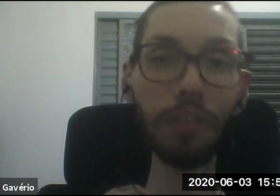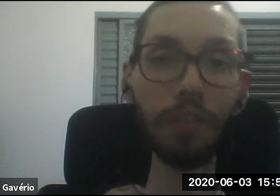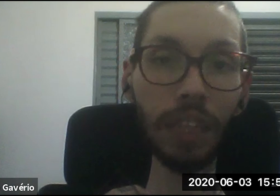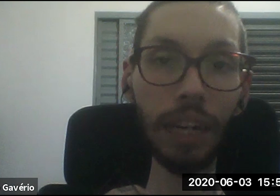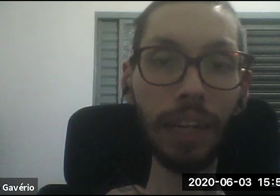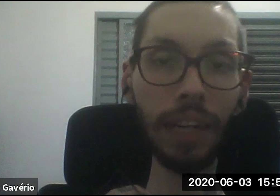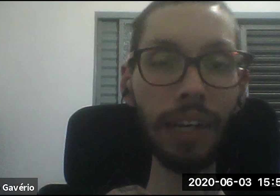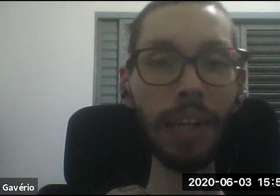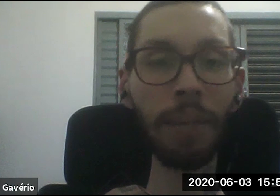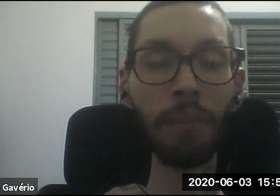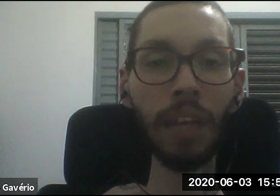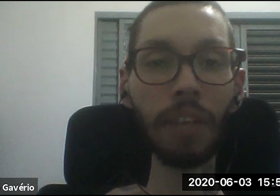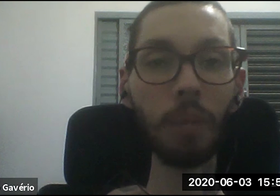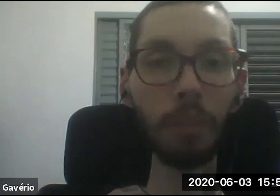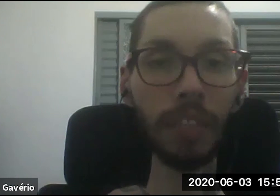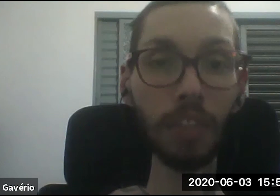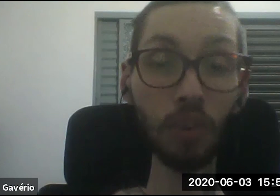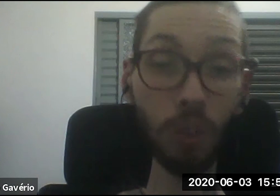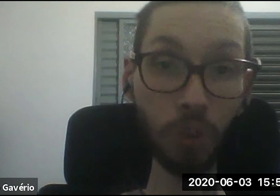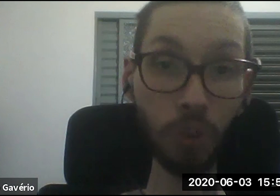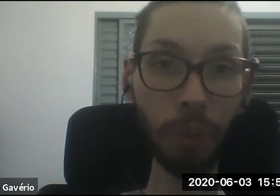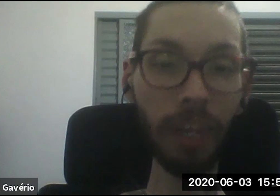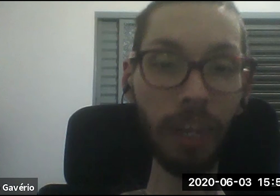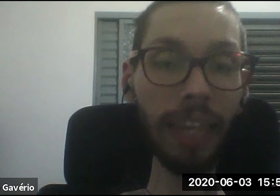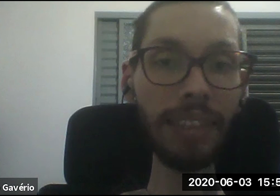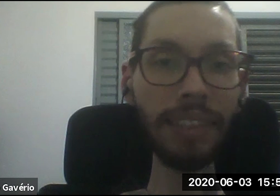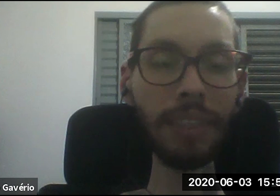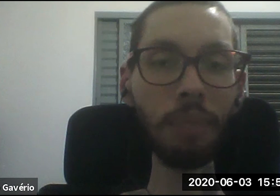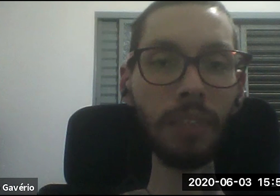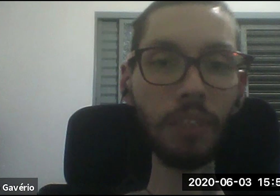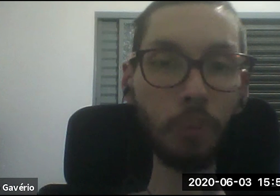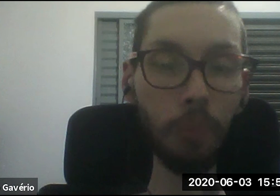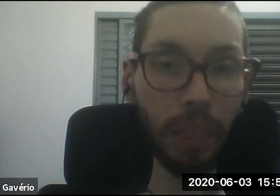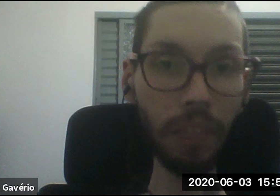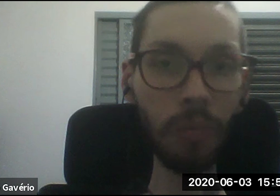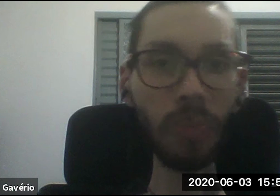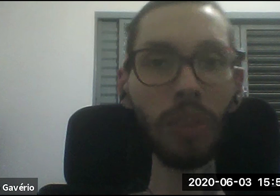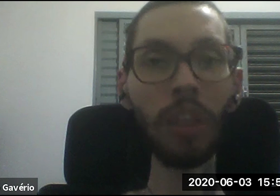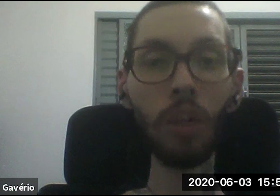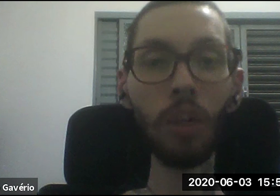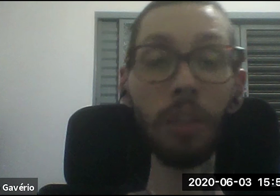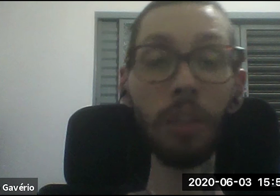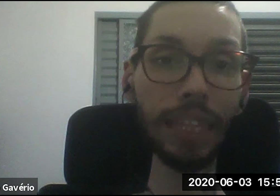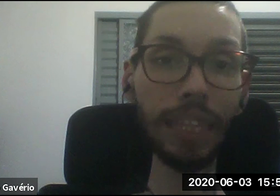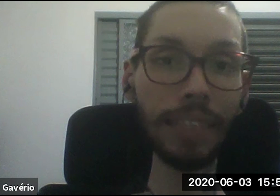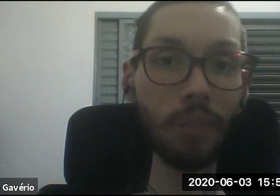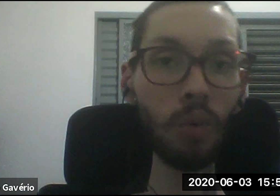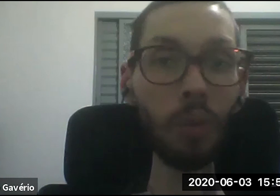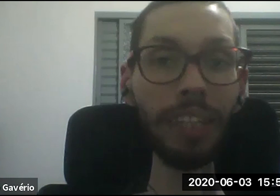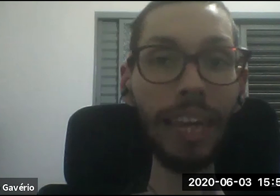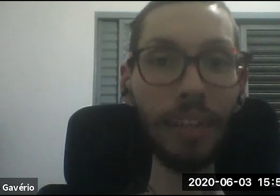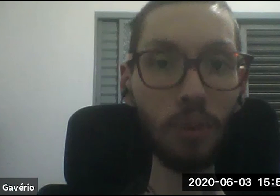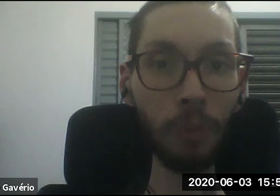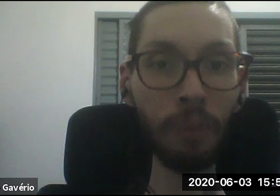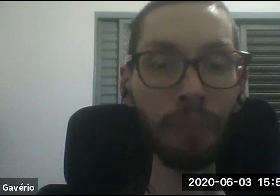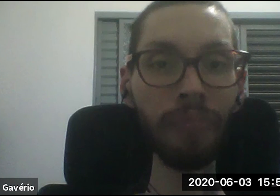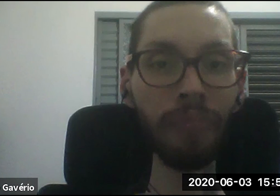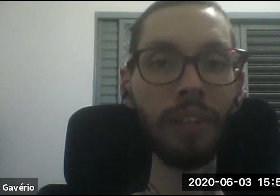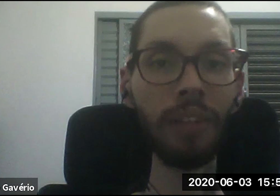como que fica as próprias relações corporais nesses momentos, como é que fica a questão do